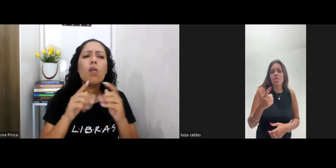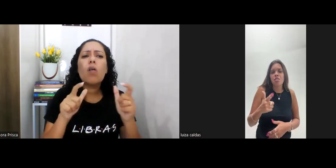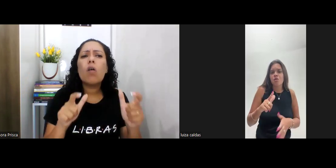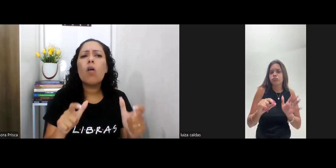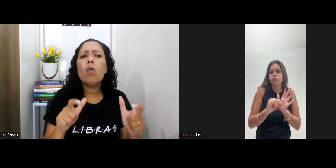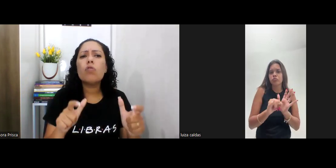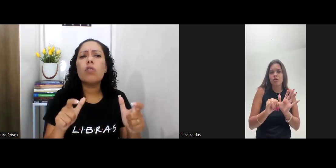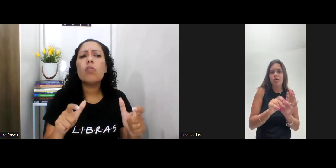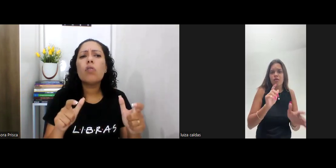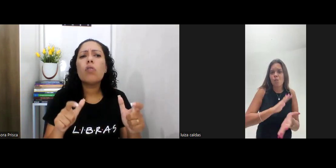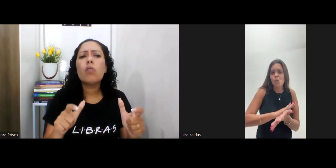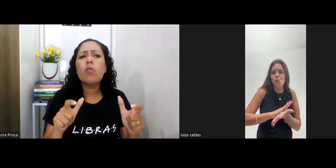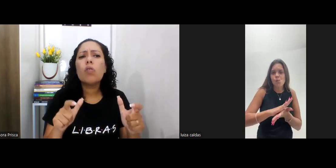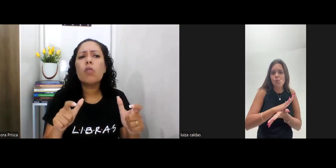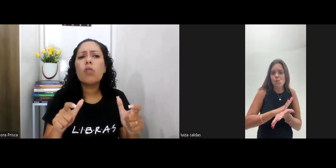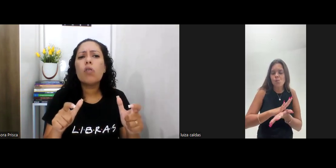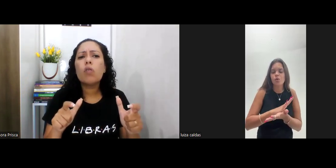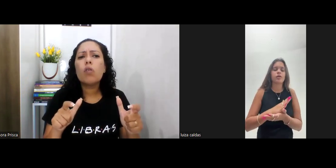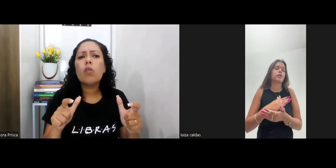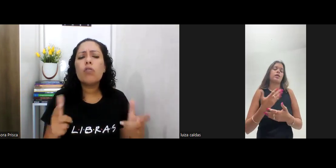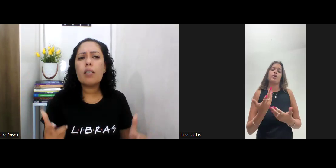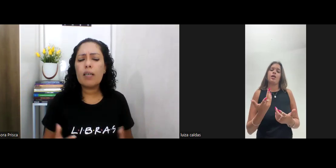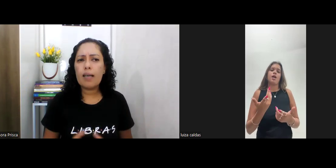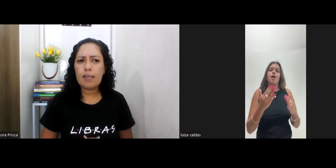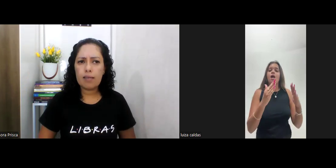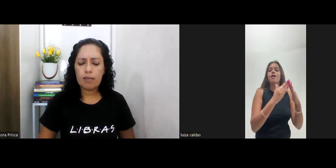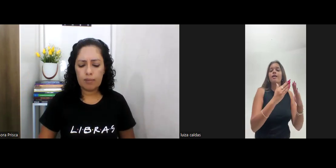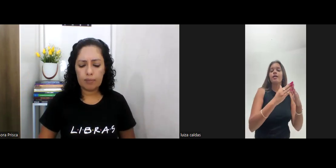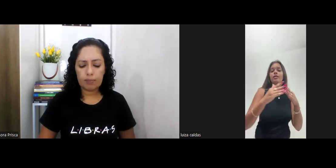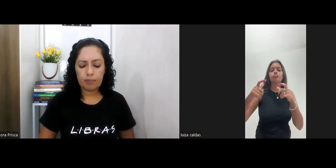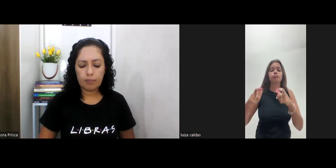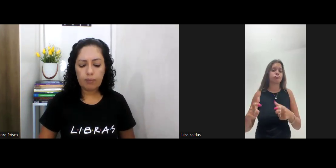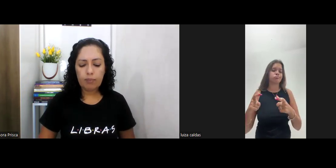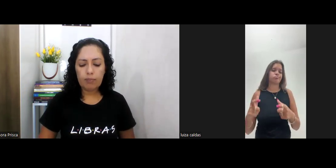Casa. Onde? Onde é a tua casa?